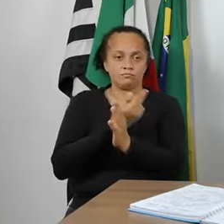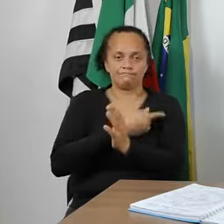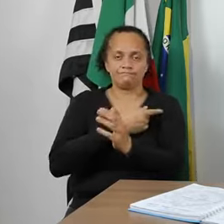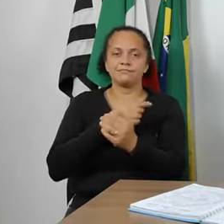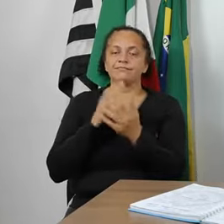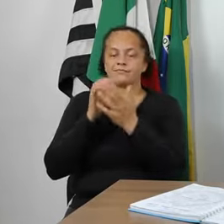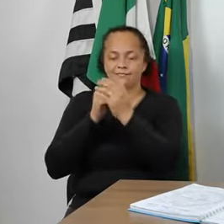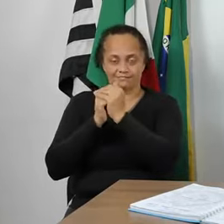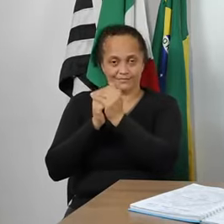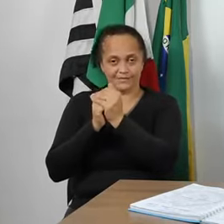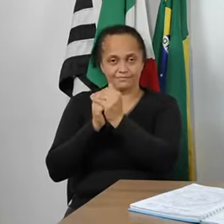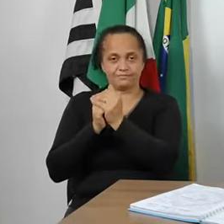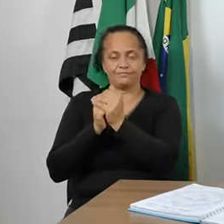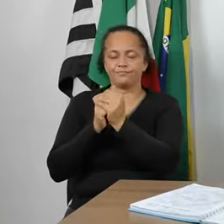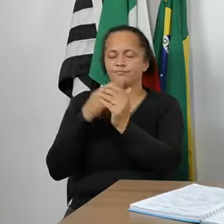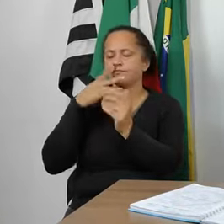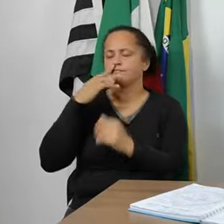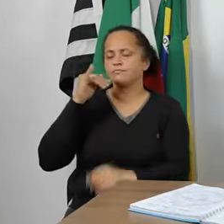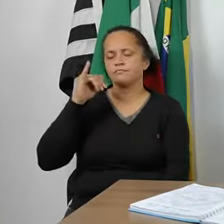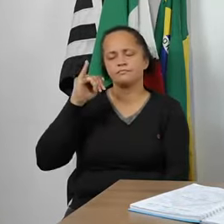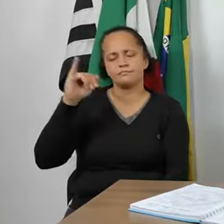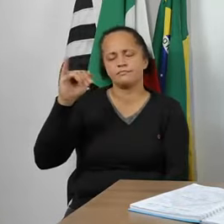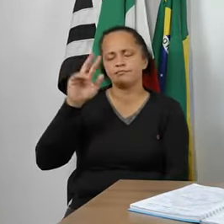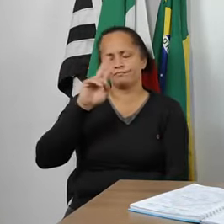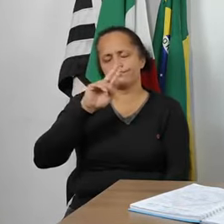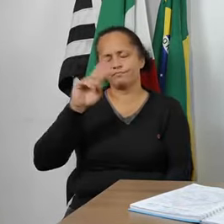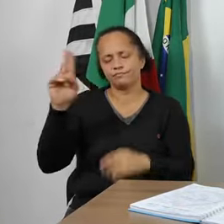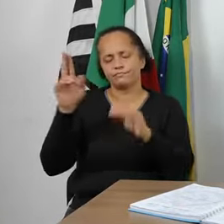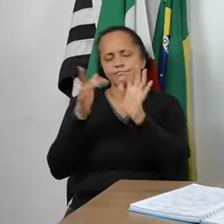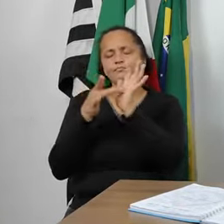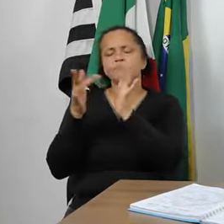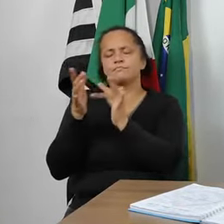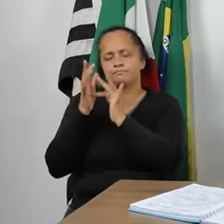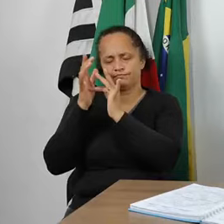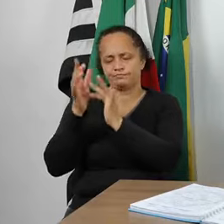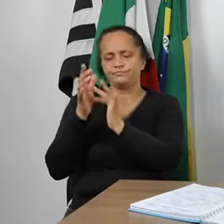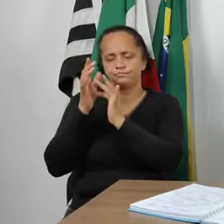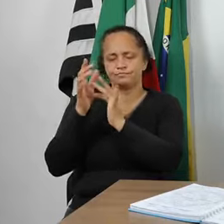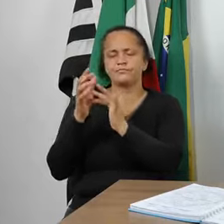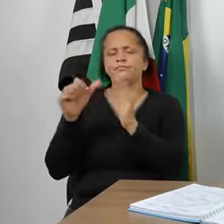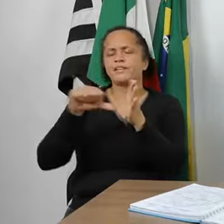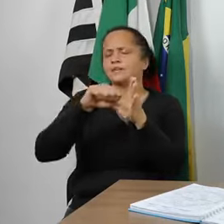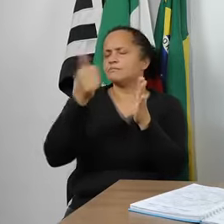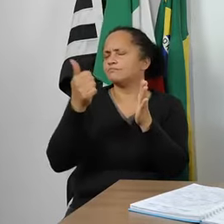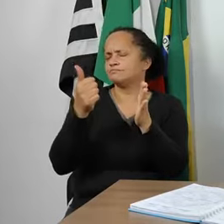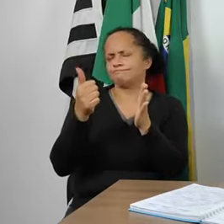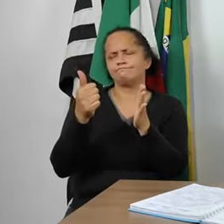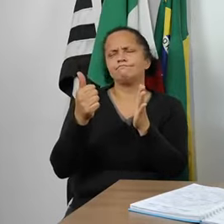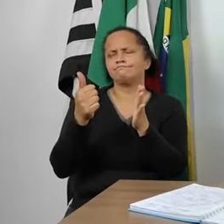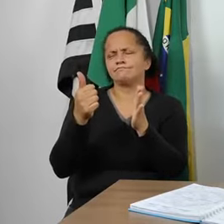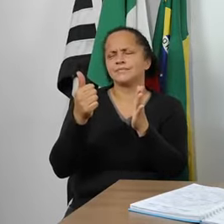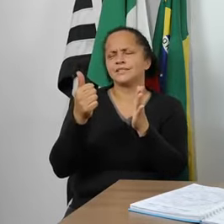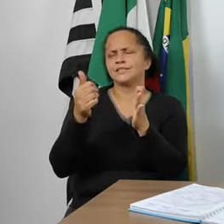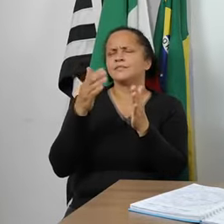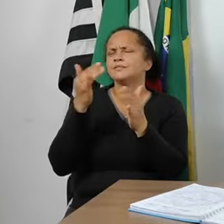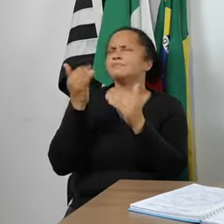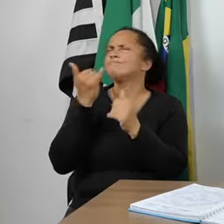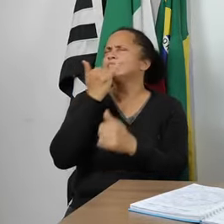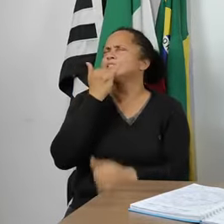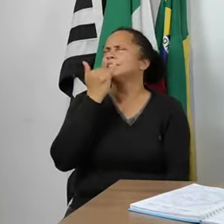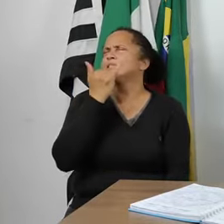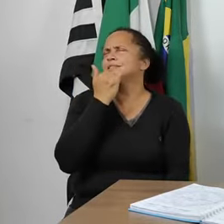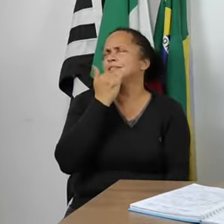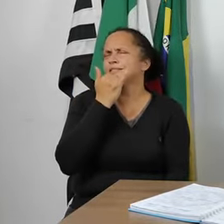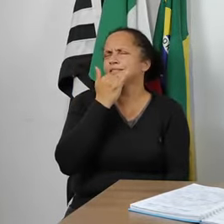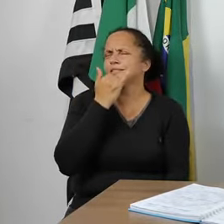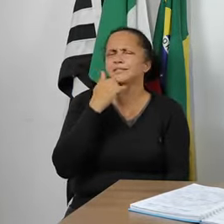live. Amém? Pai, em nome de Jesus Cristo, nós primeiramente pedimos perdão ao Senhor